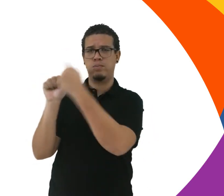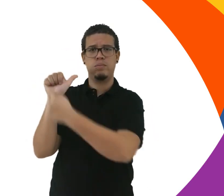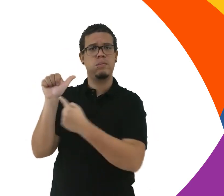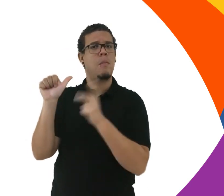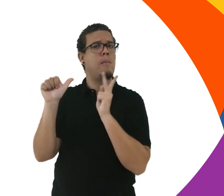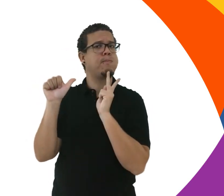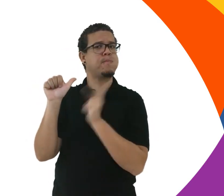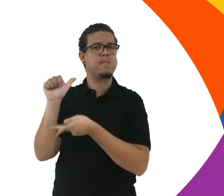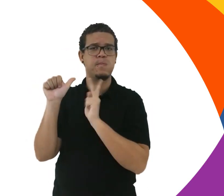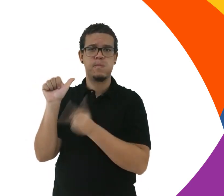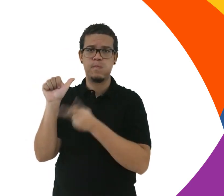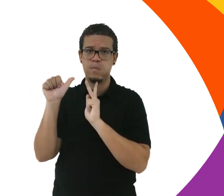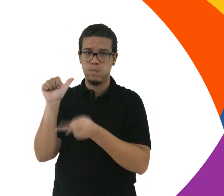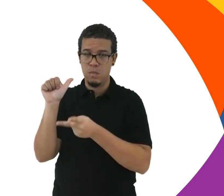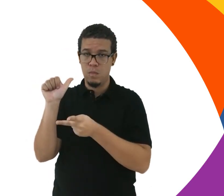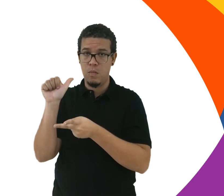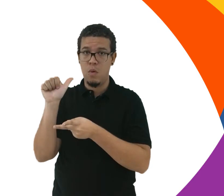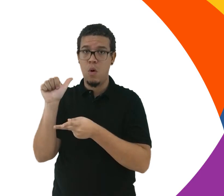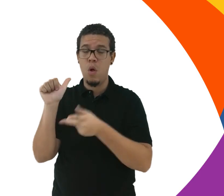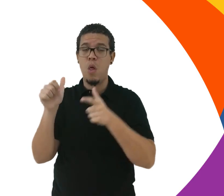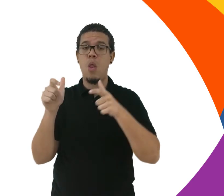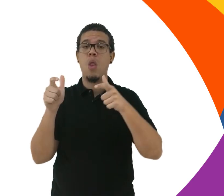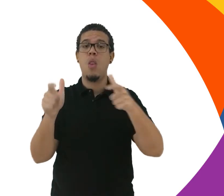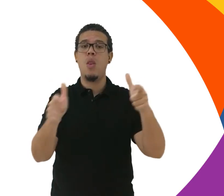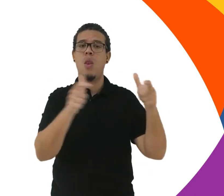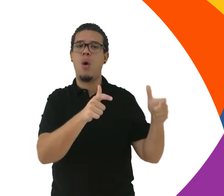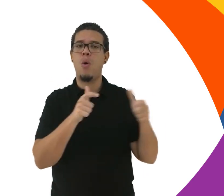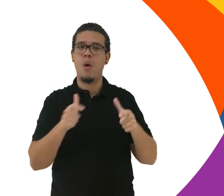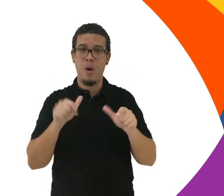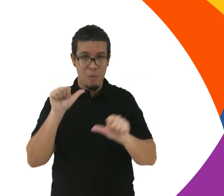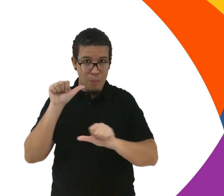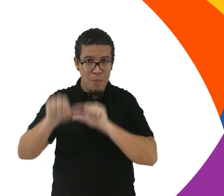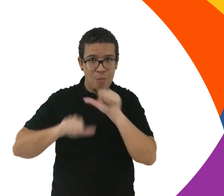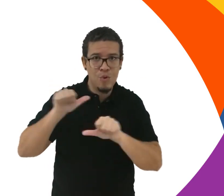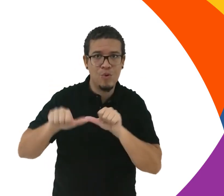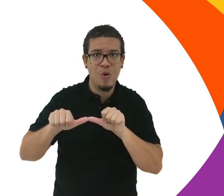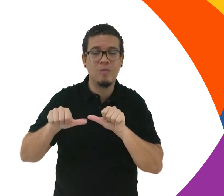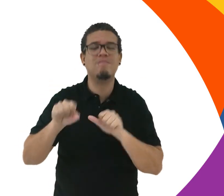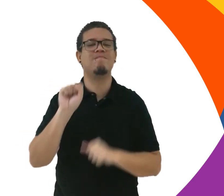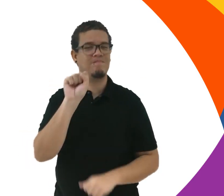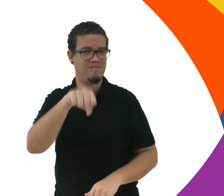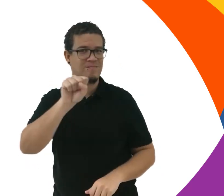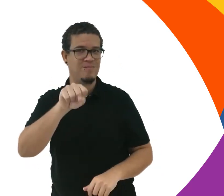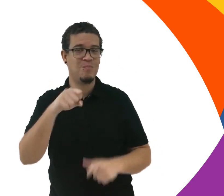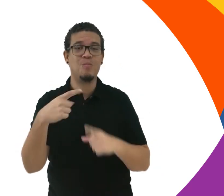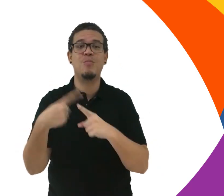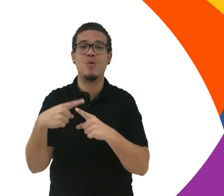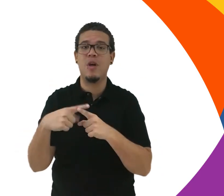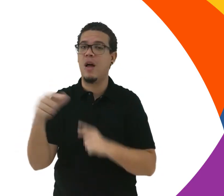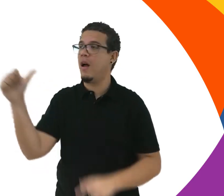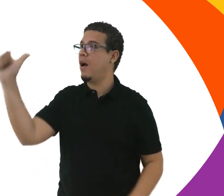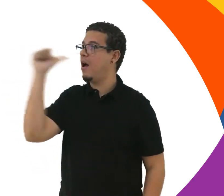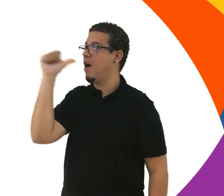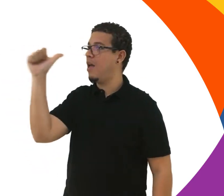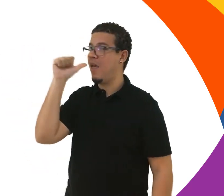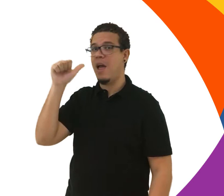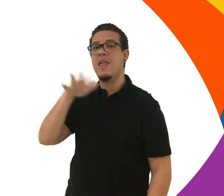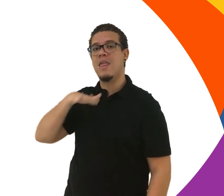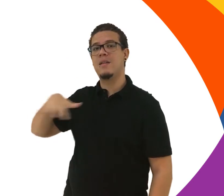configuração de mão, a mesma. A localização mudou. Sim, ela mudou.